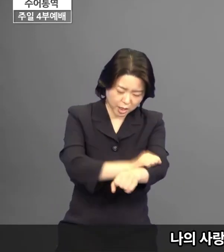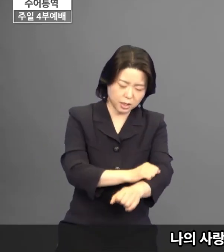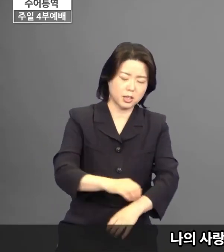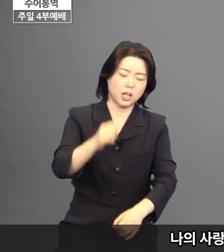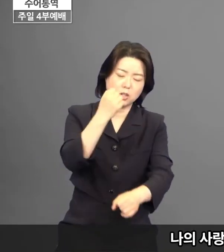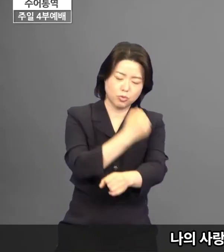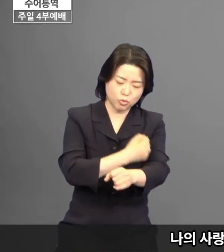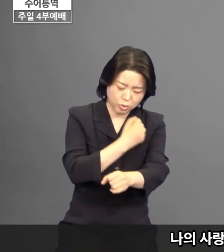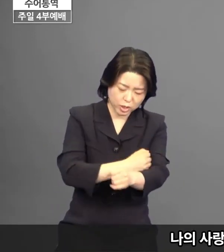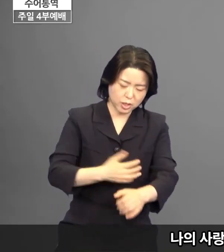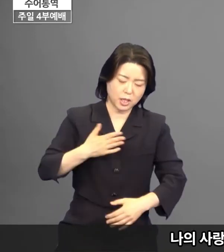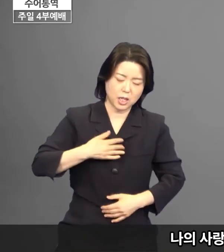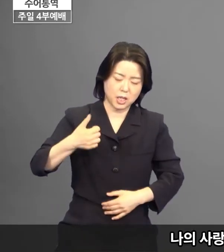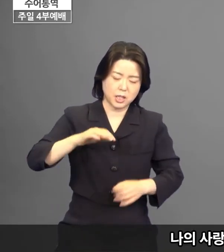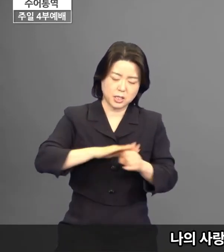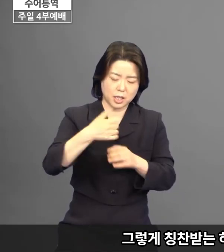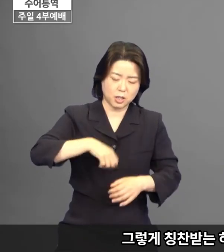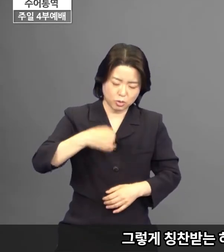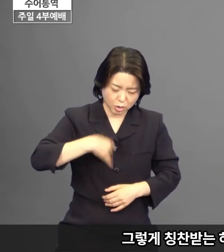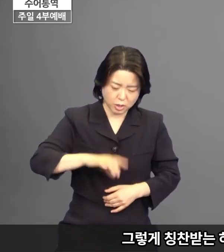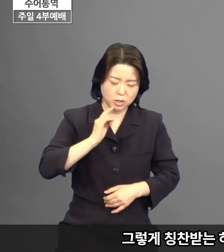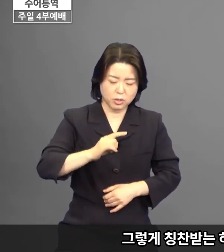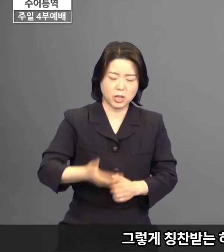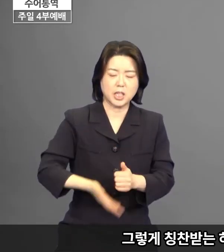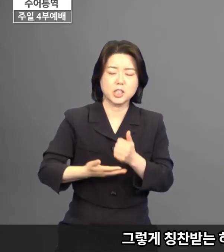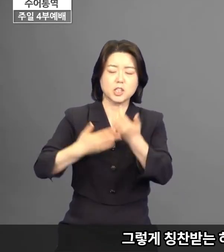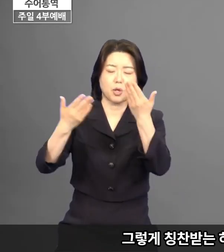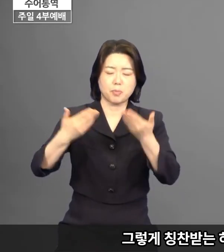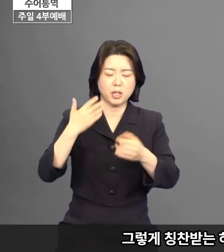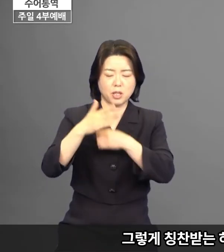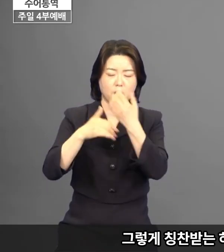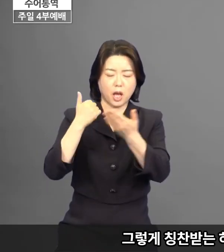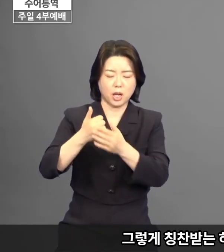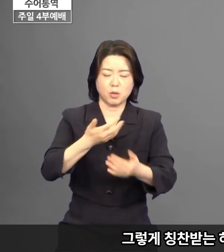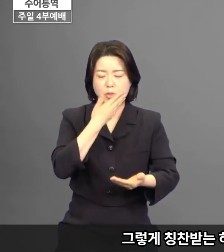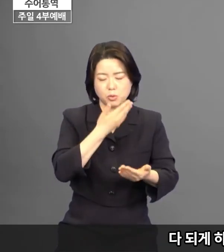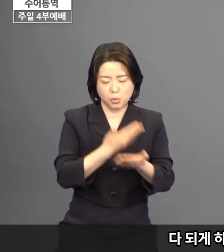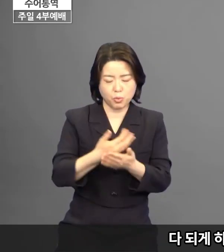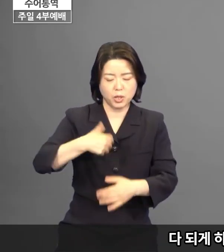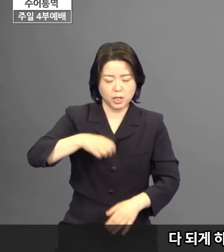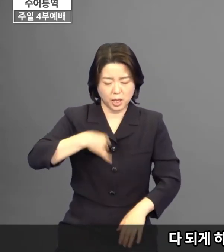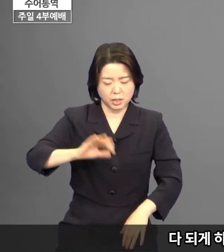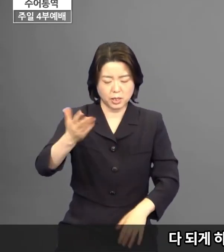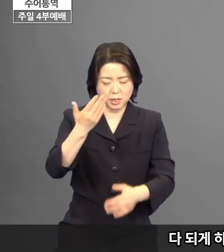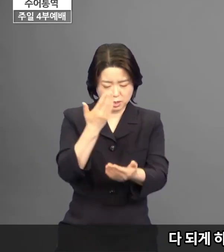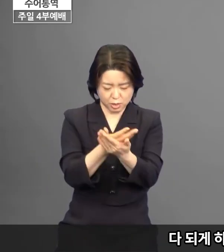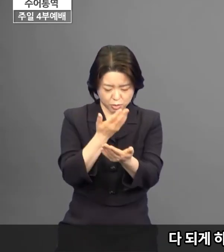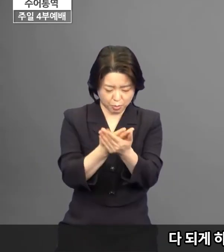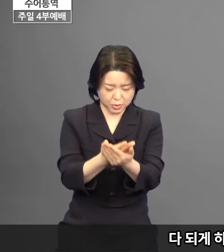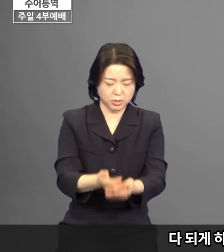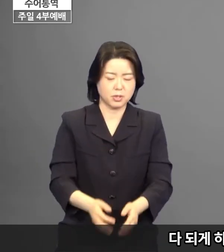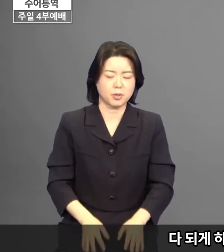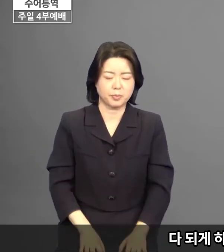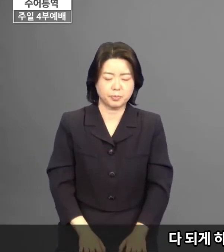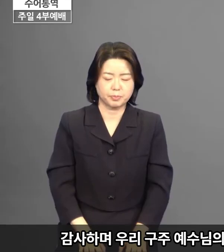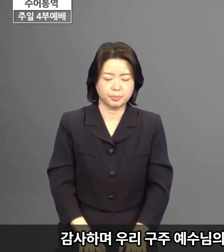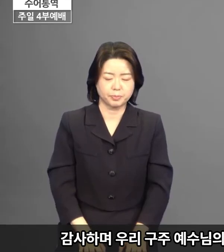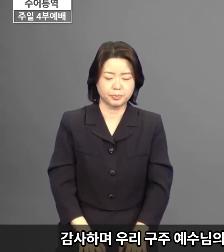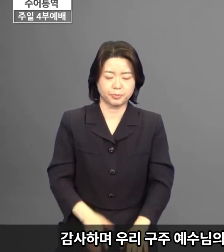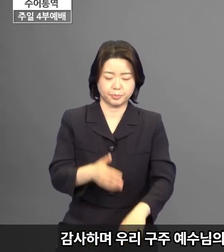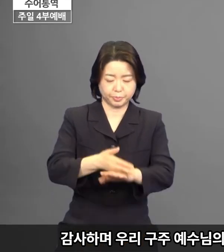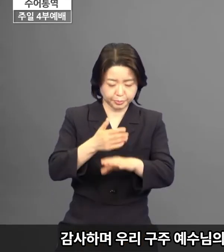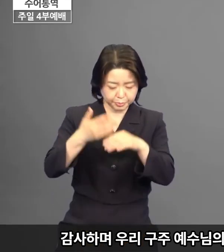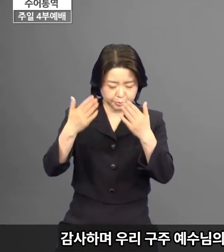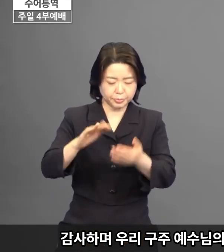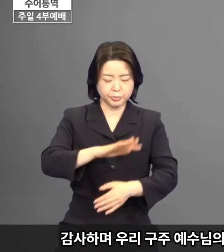나의 사랑하는 자녀들아, 그렇게 칭찬받는 하나님의 존귀한 자녀들 다 되게 하여 주시옵소서.